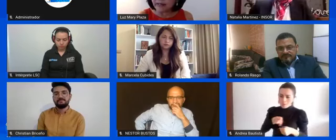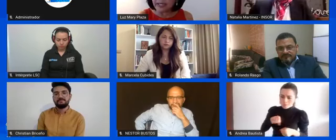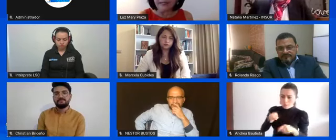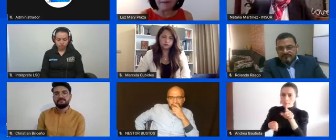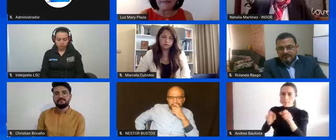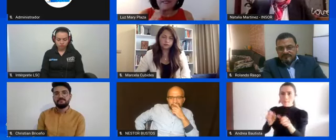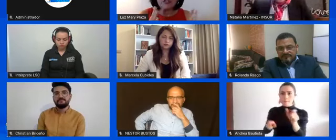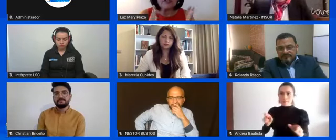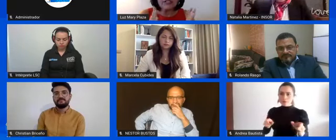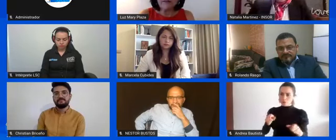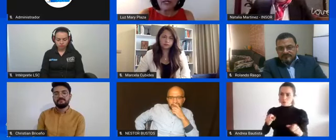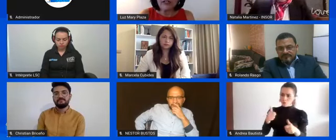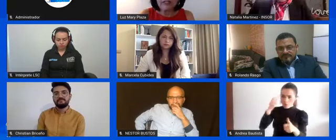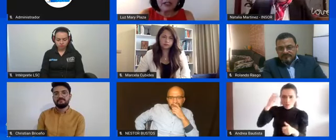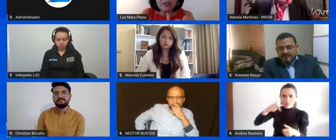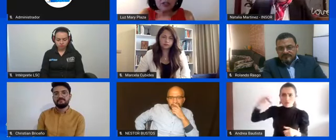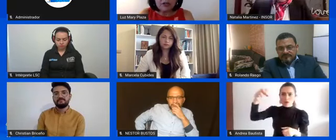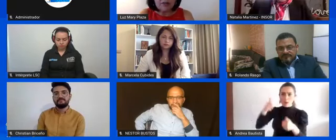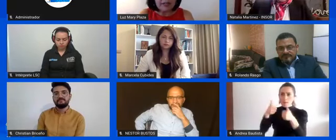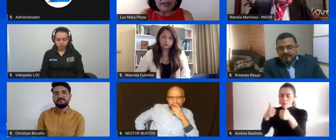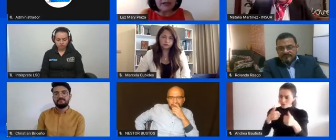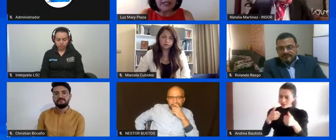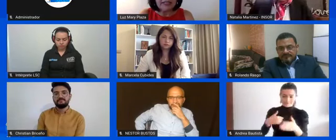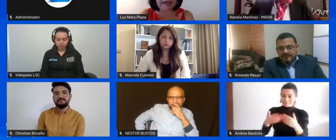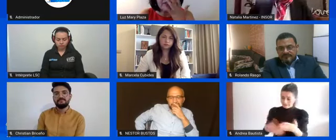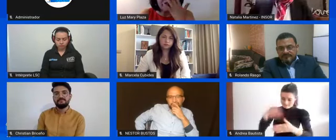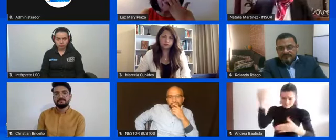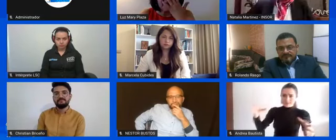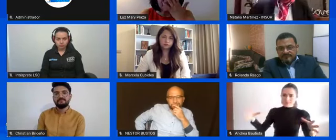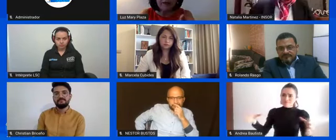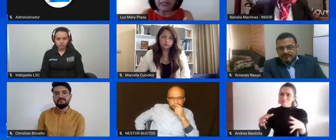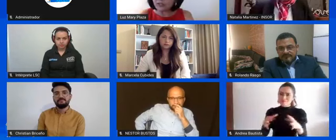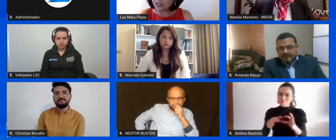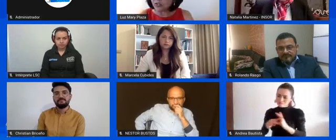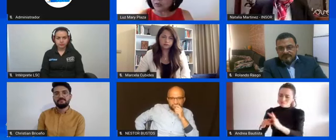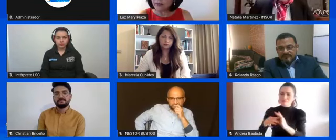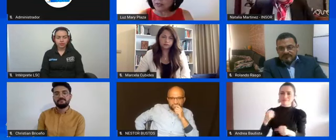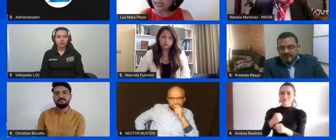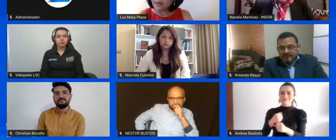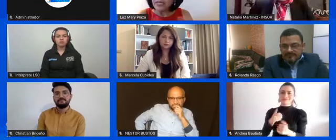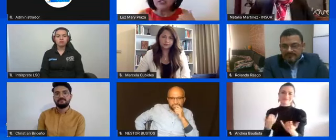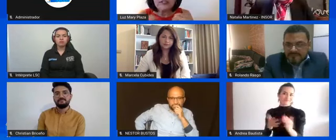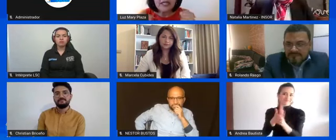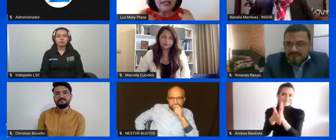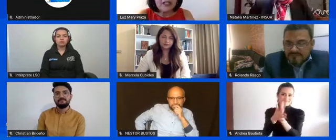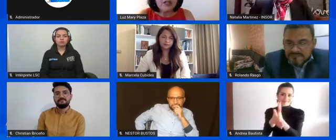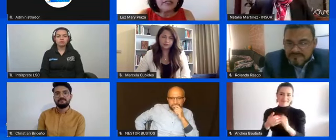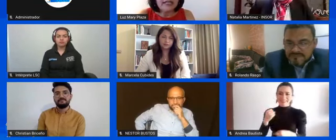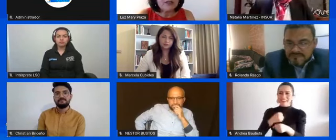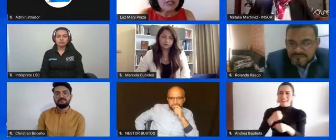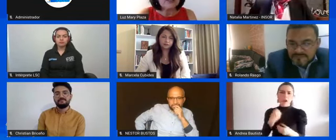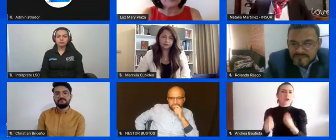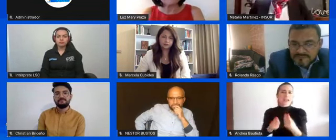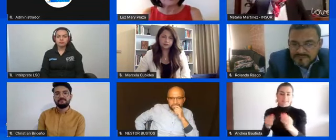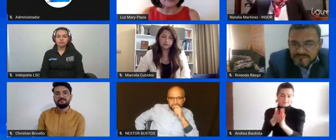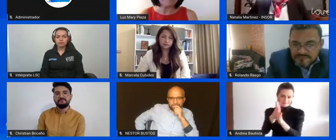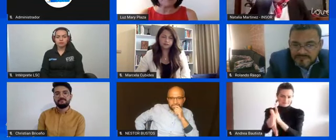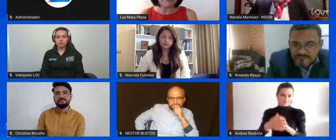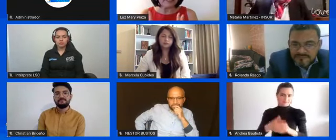empezamos a trabajar. Entonces voy a contar como el trabajo que hicimos, ¿cierto? Este es el momento. Ok, entonces, quiero contarles una